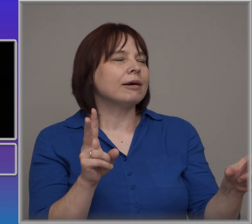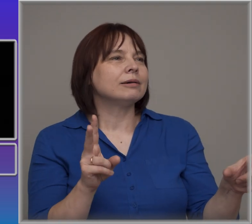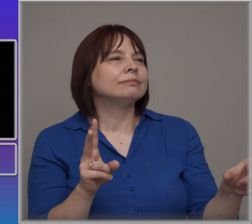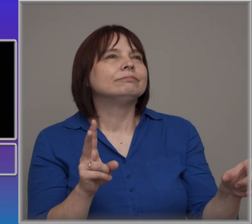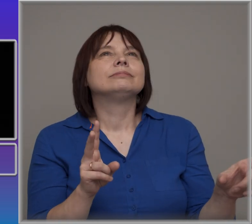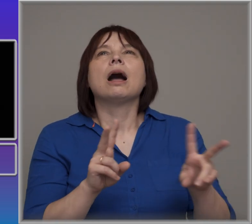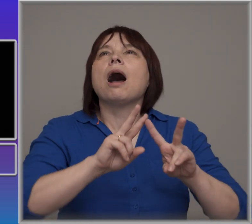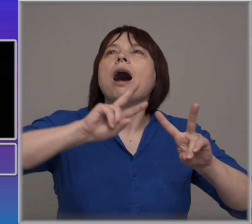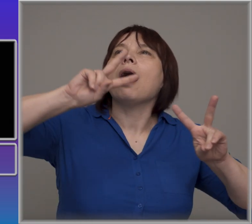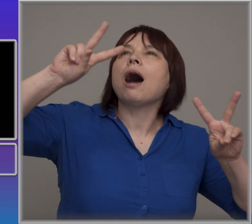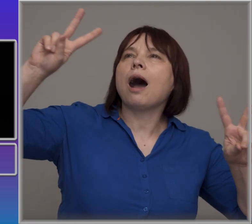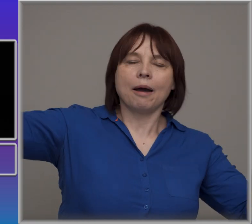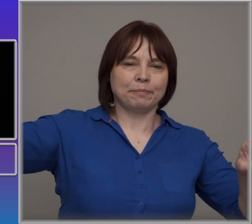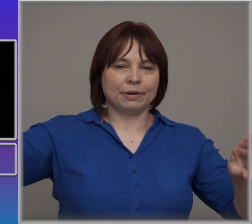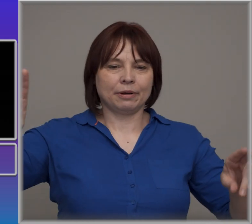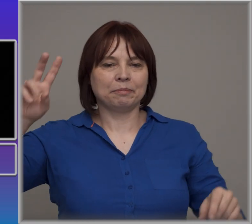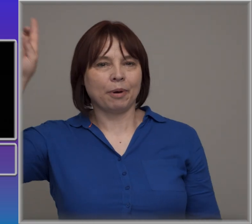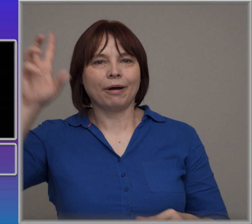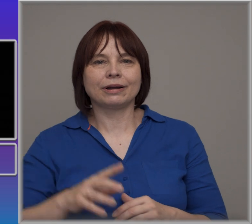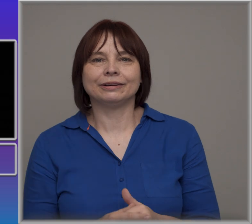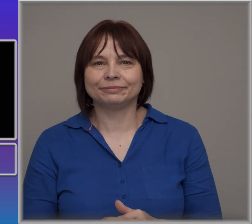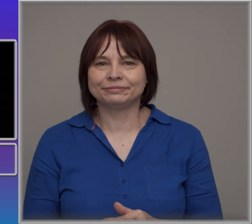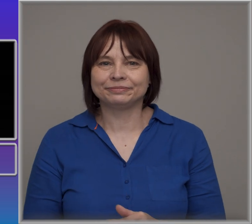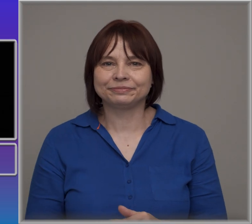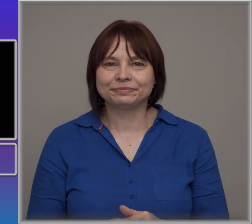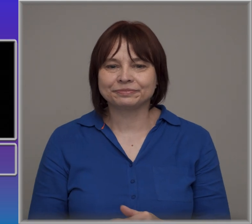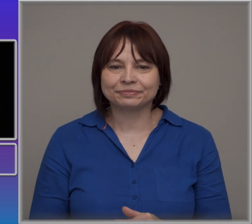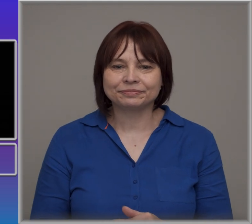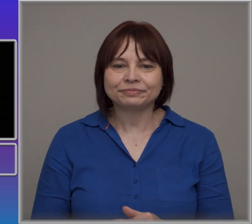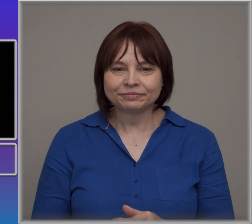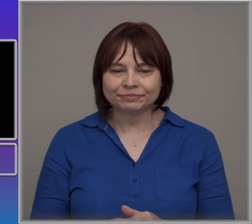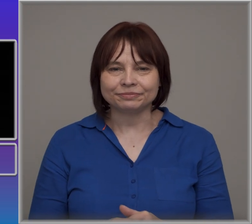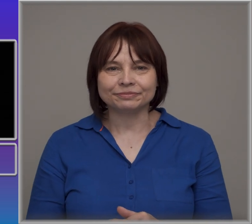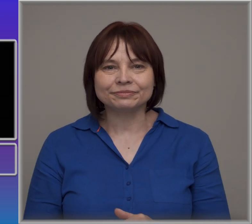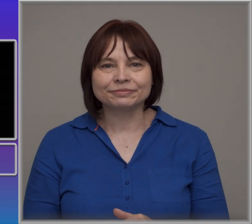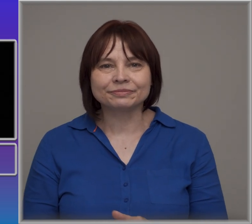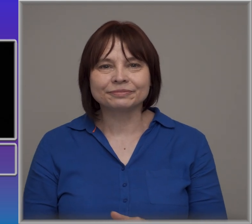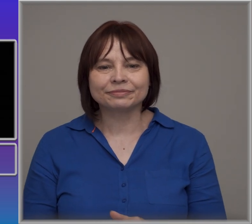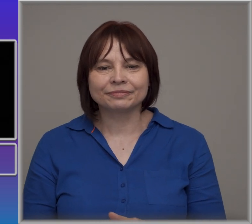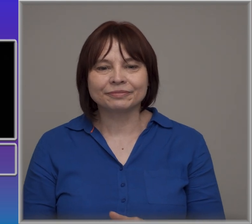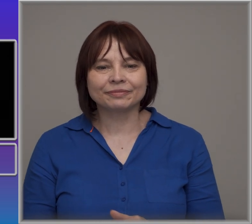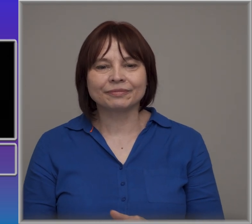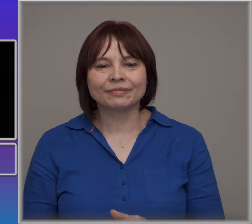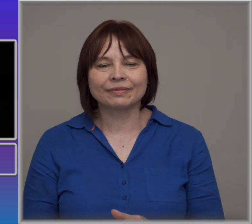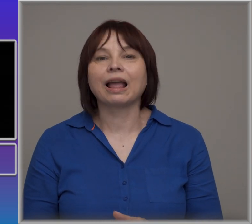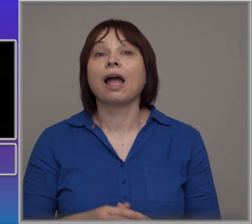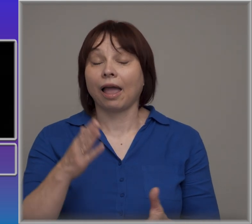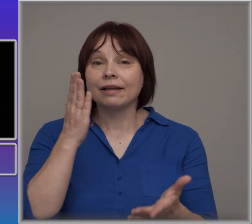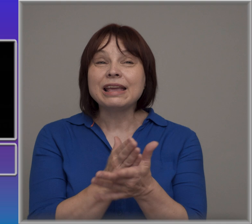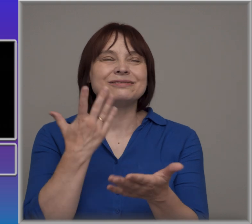синонимы, но здесь стоят такие слова, которые созвучны с двумя русскими